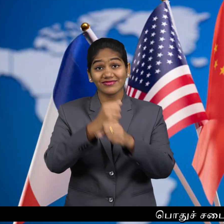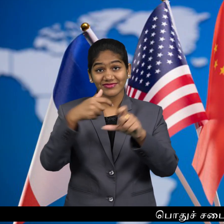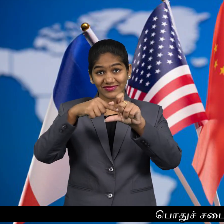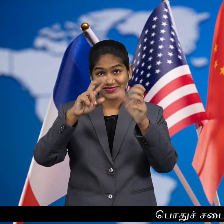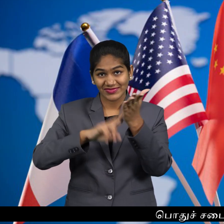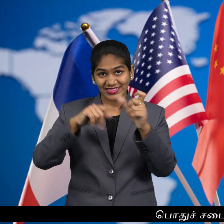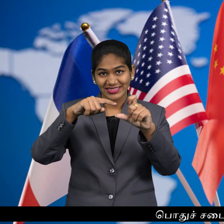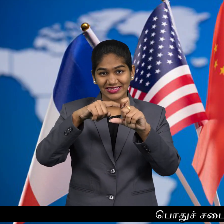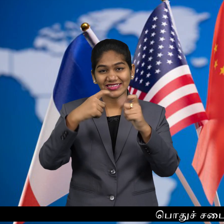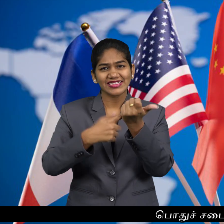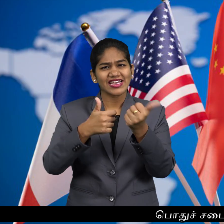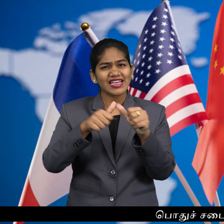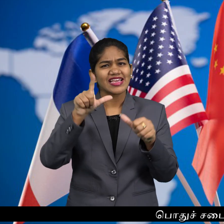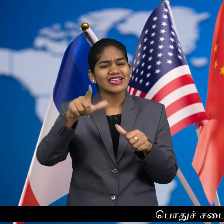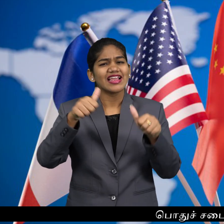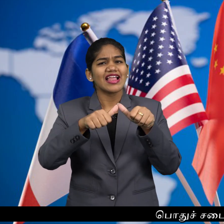பொது சபை விவாதிக்கிறது.